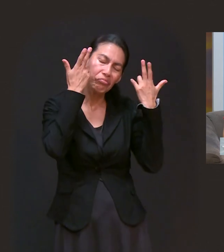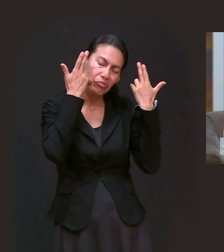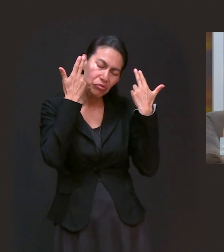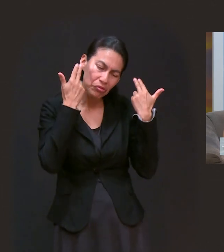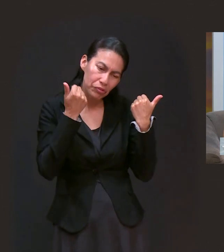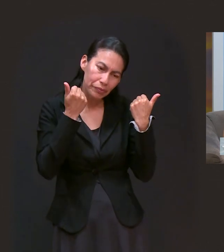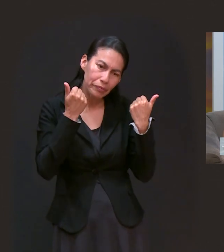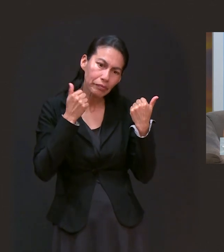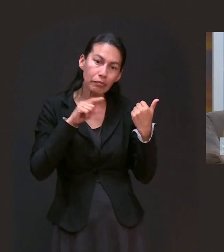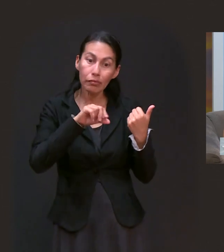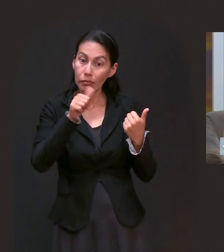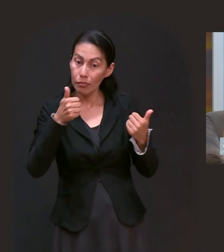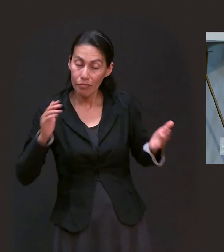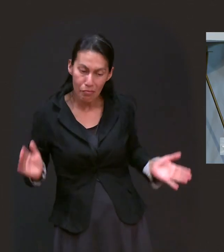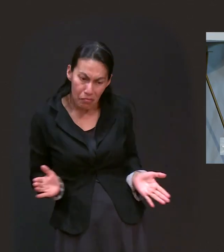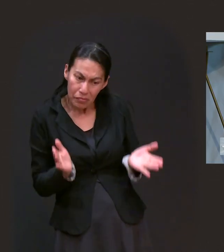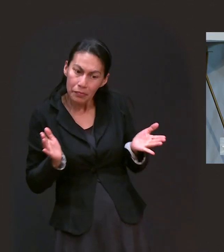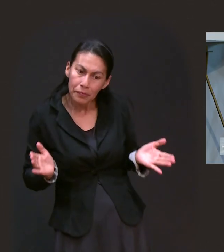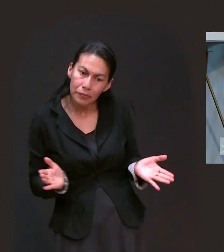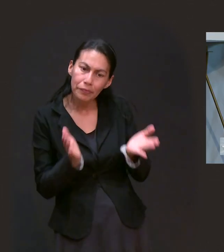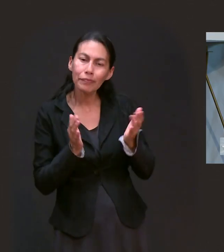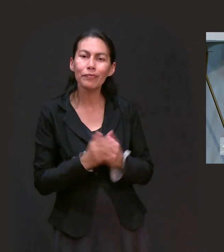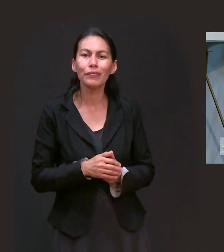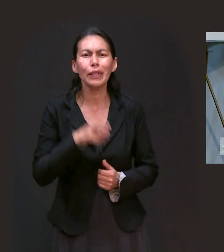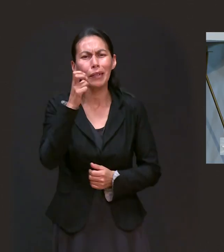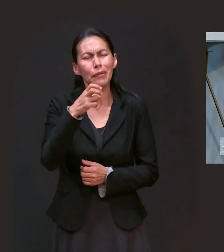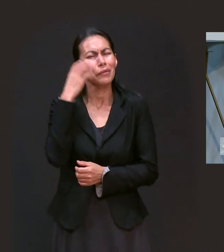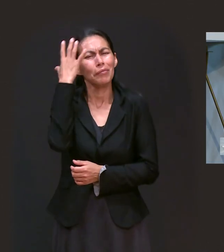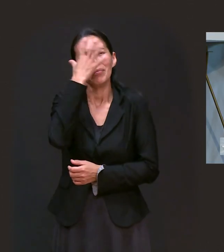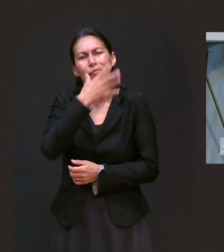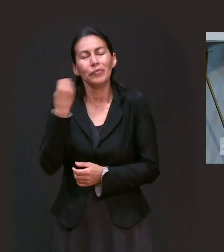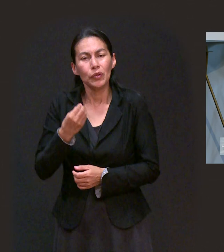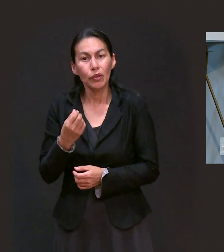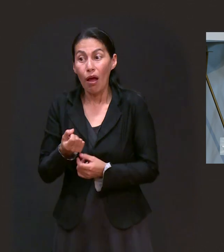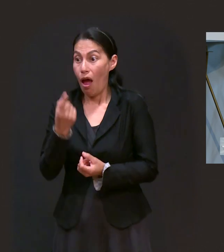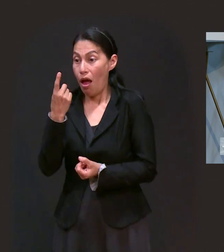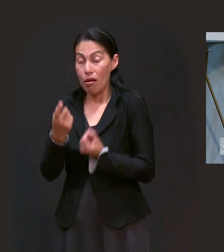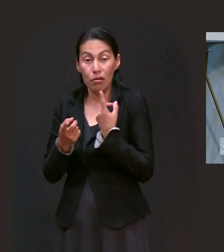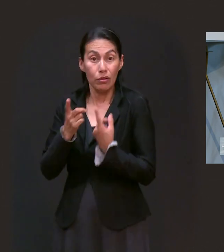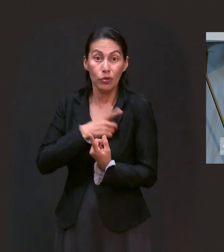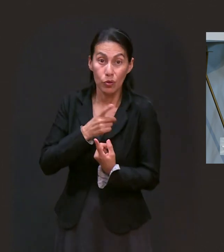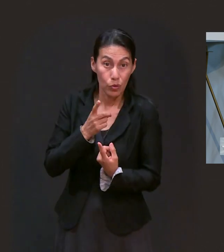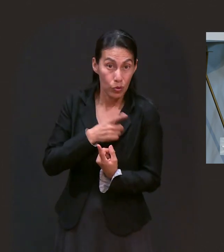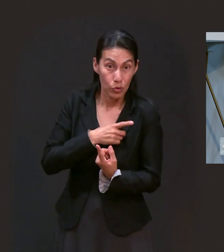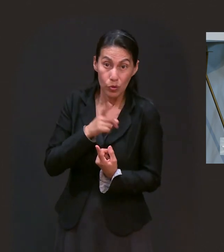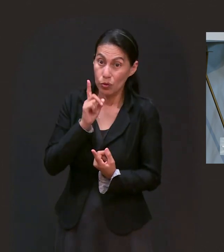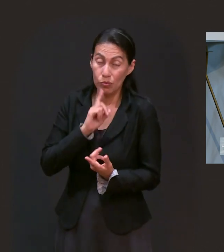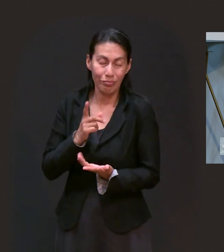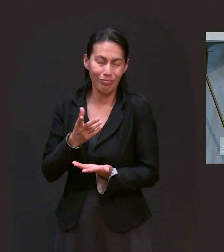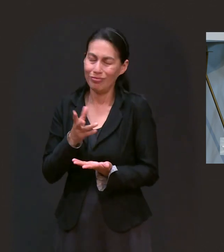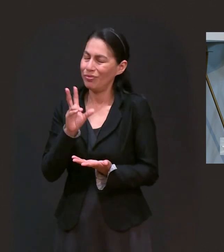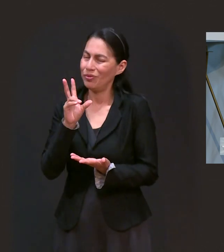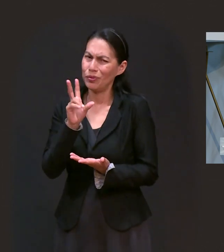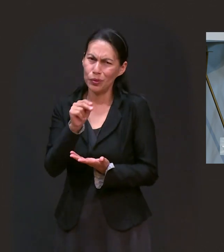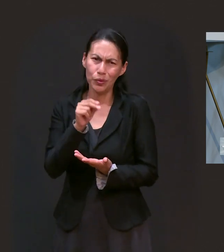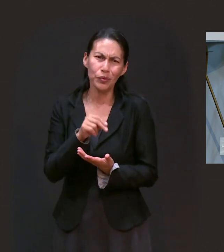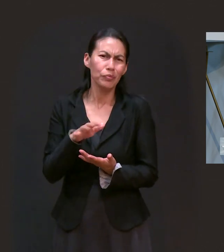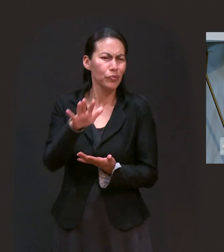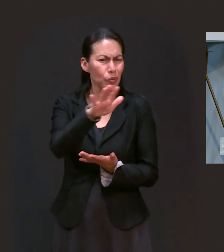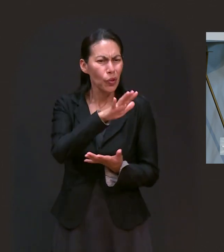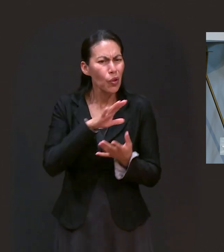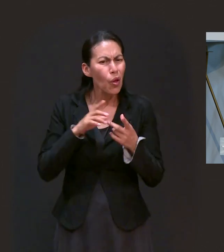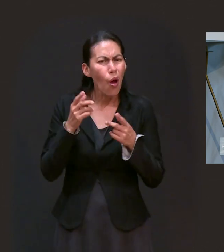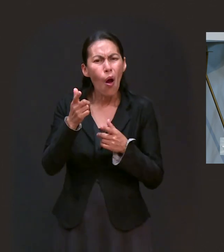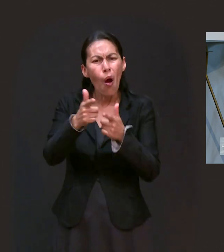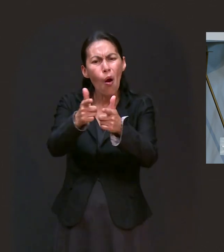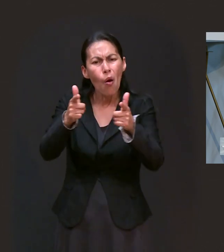la otra del león nadie tiene que quedarse solo sola consigue